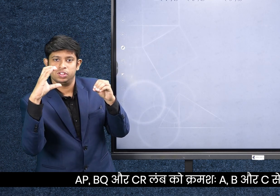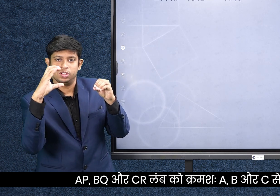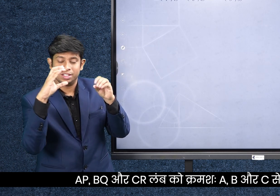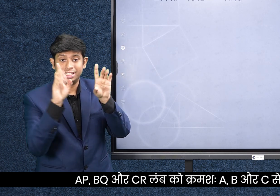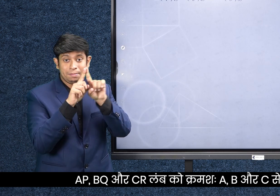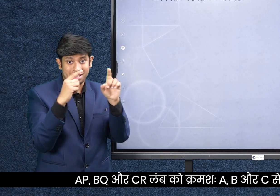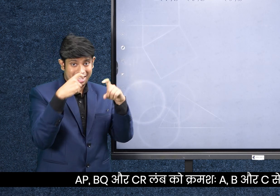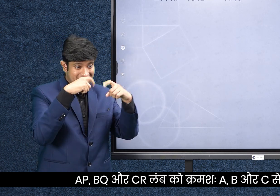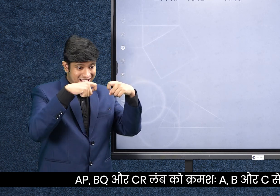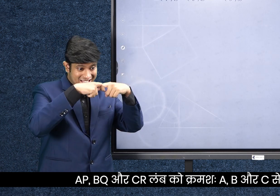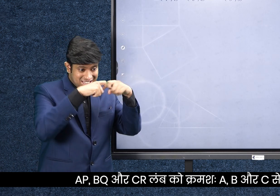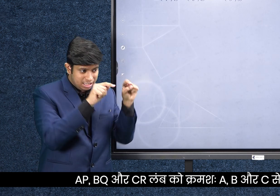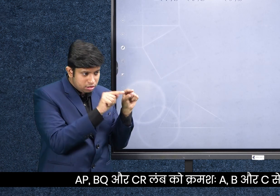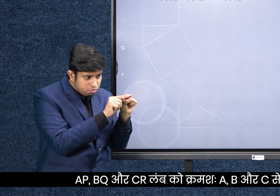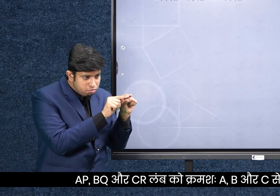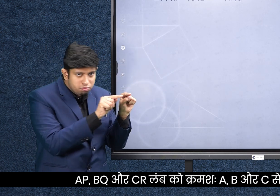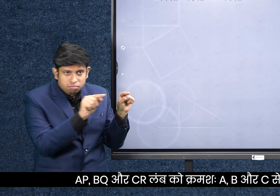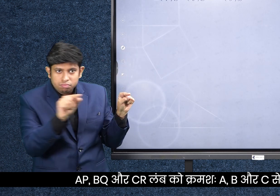एक्स अक्ष तक खींचे।